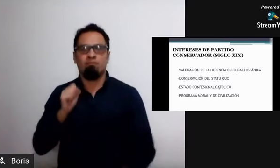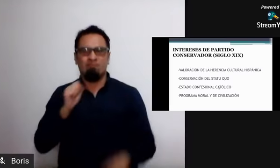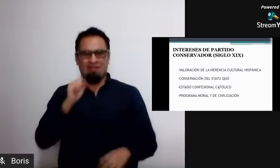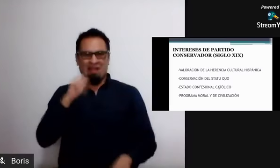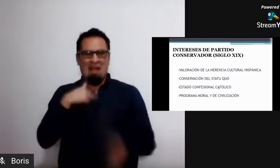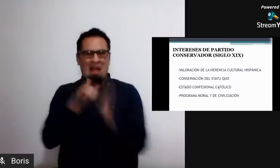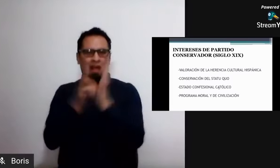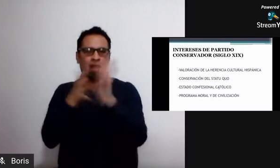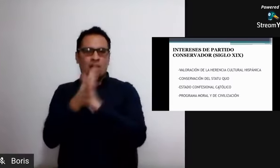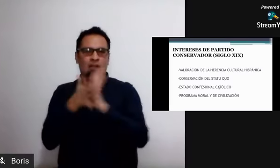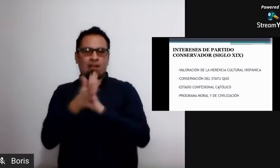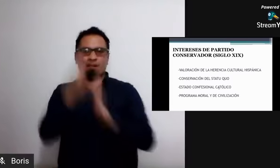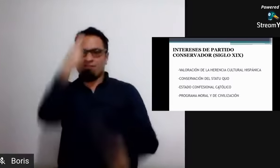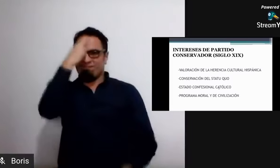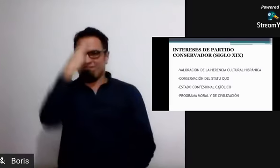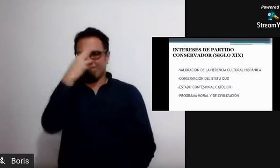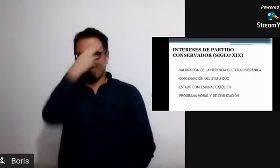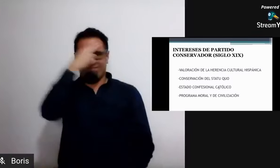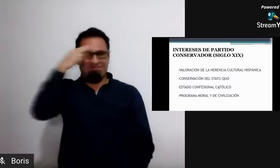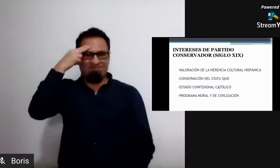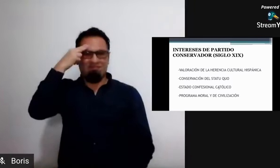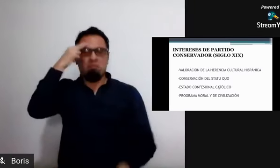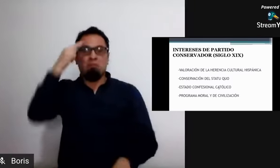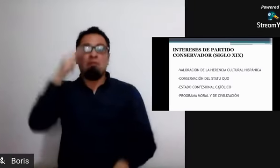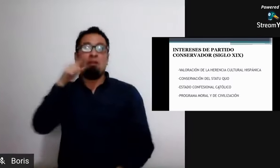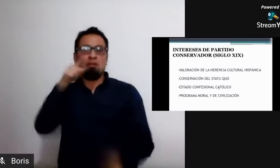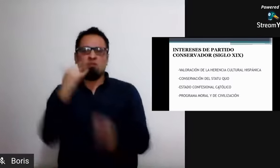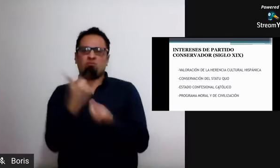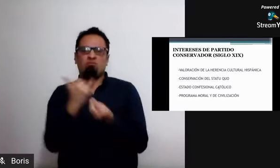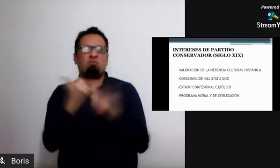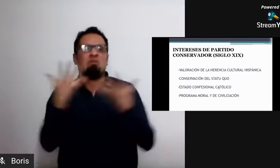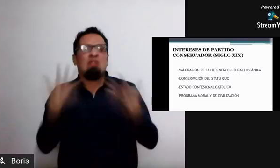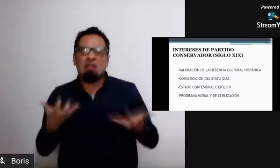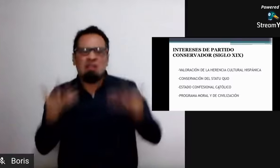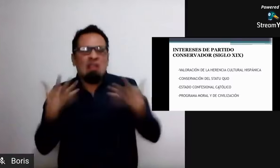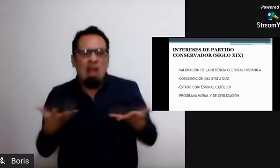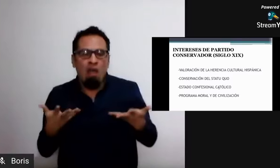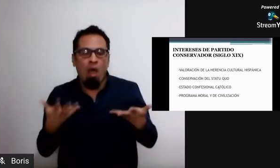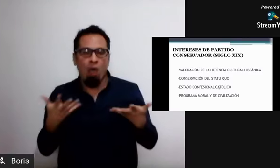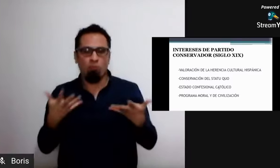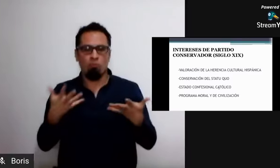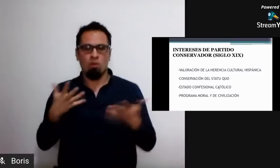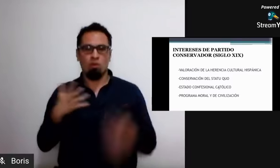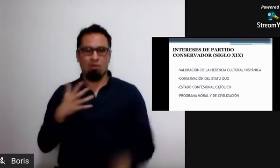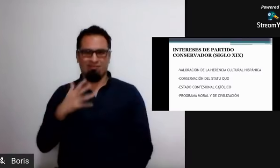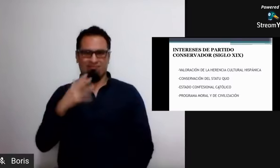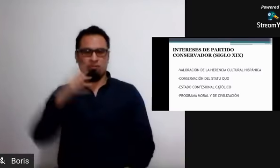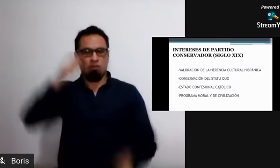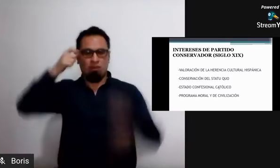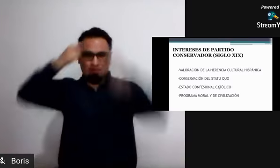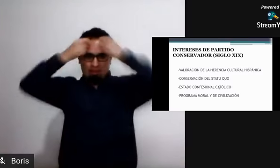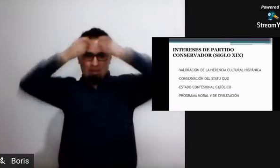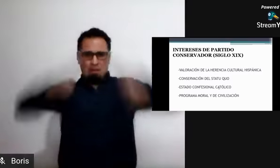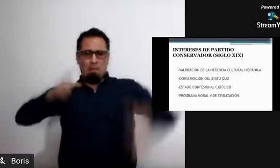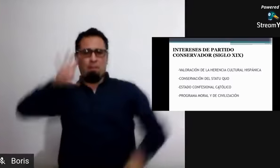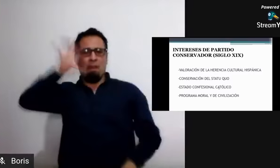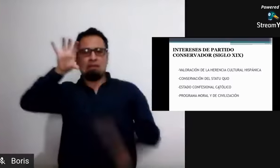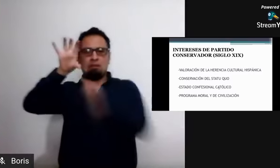En el tercer punto, como les comentaba anteriormente, la Iglesia Católica tenía un papel muy importante